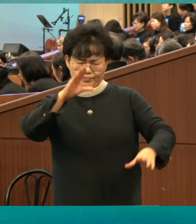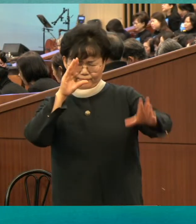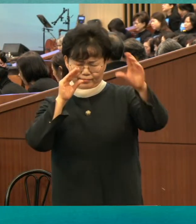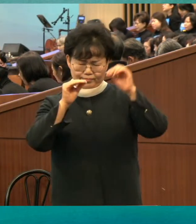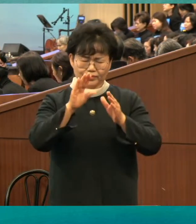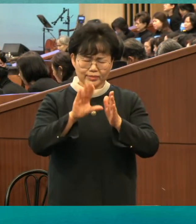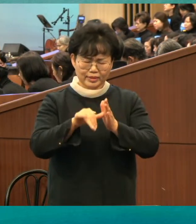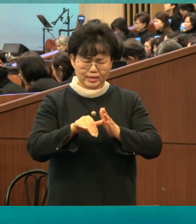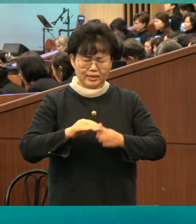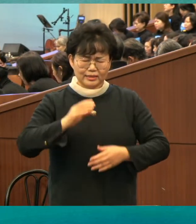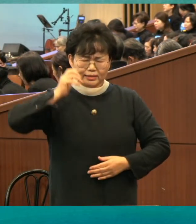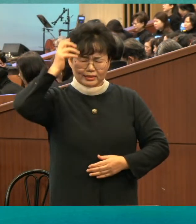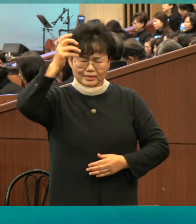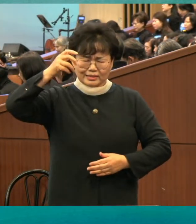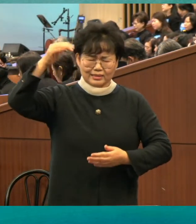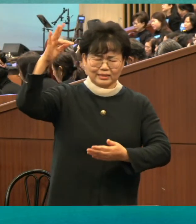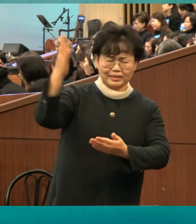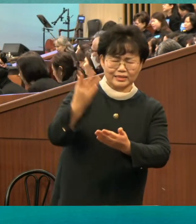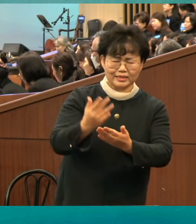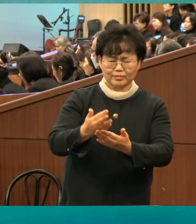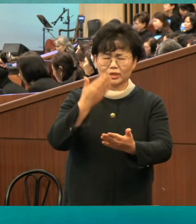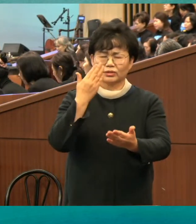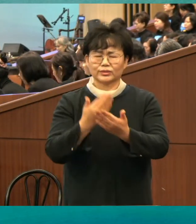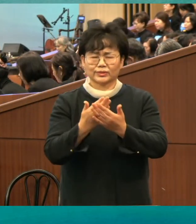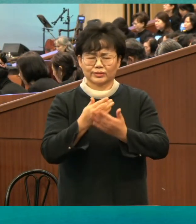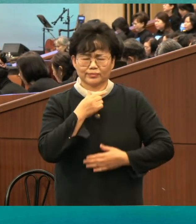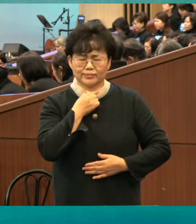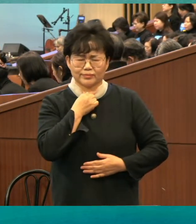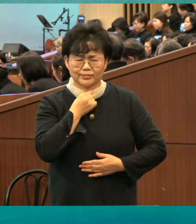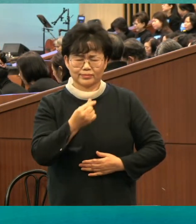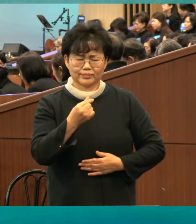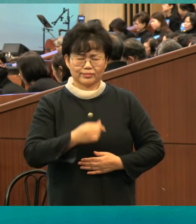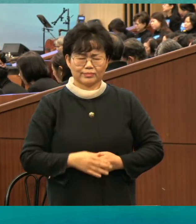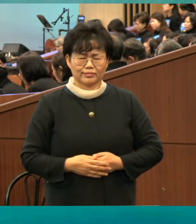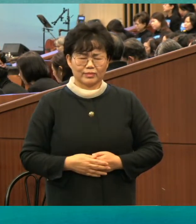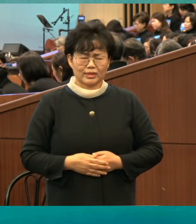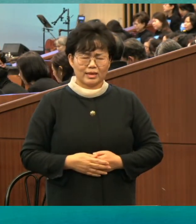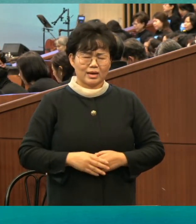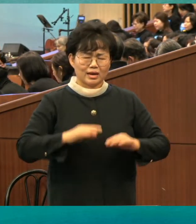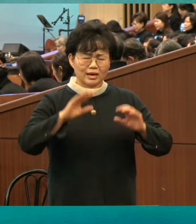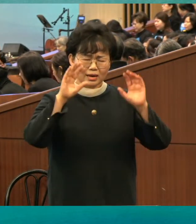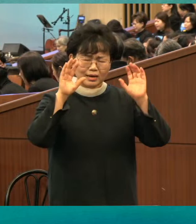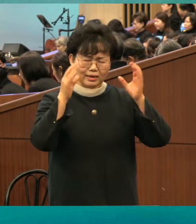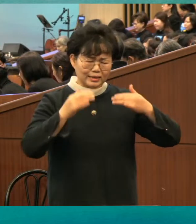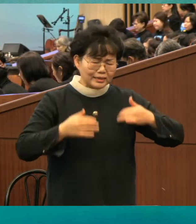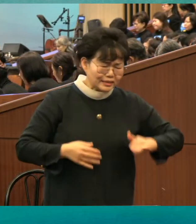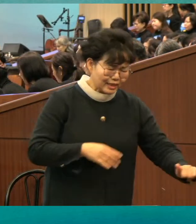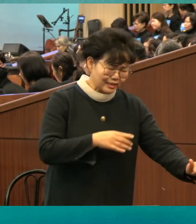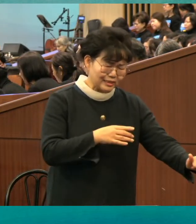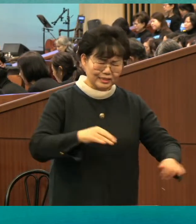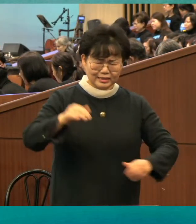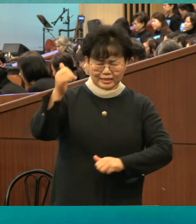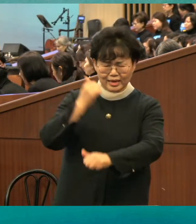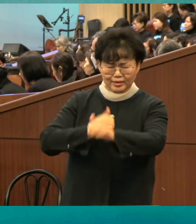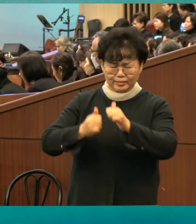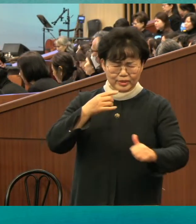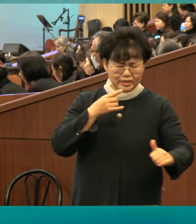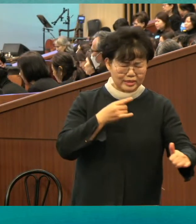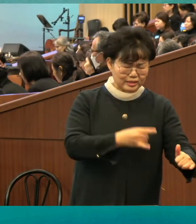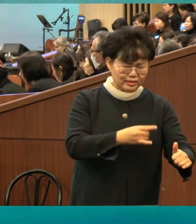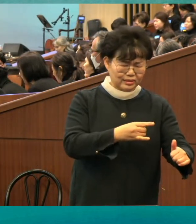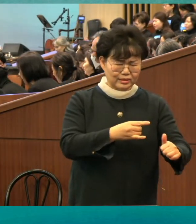성령이 우리 가운데 임하여 주시기 원하오며 또 우리 어린 생명들 하나님 다음 세대들을